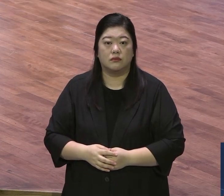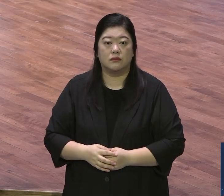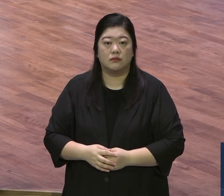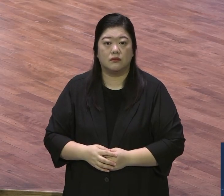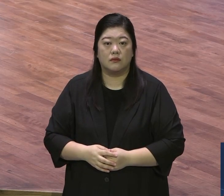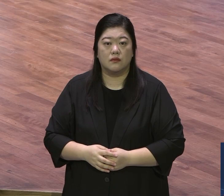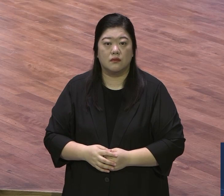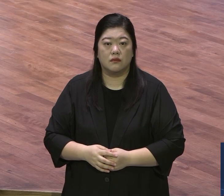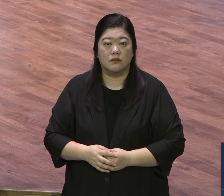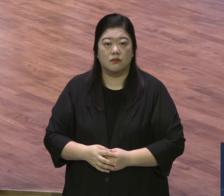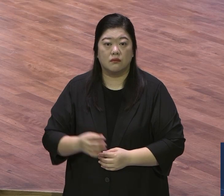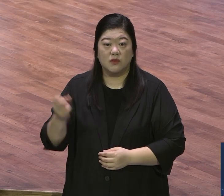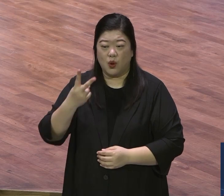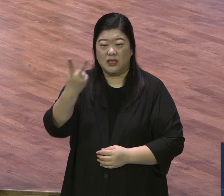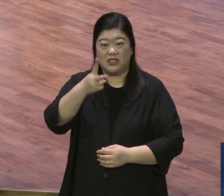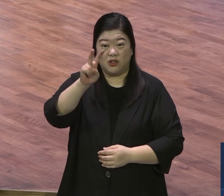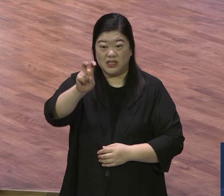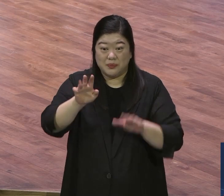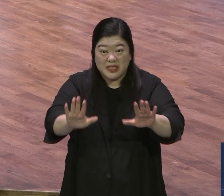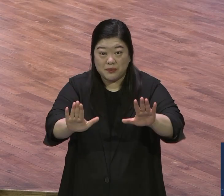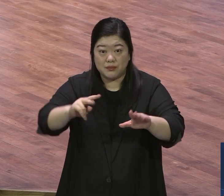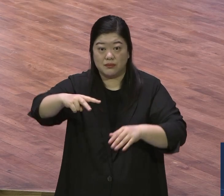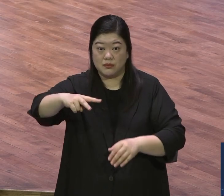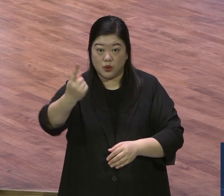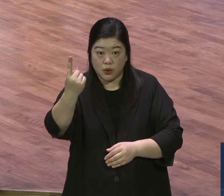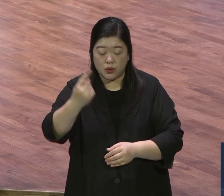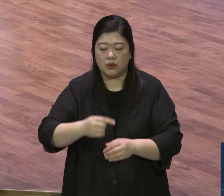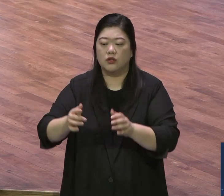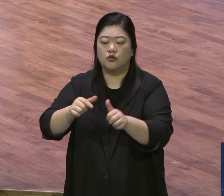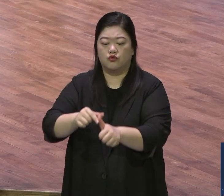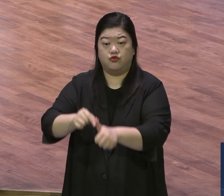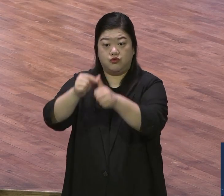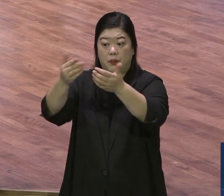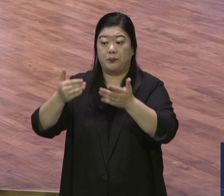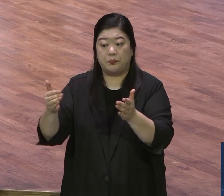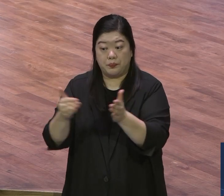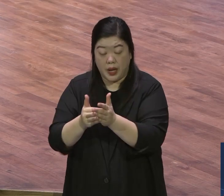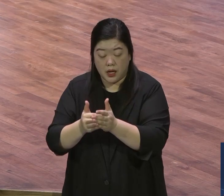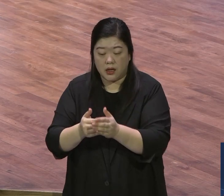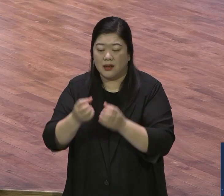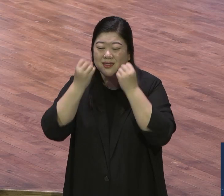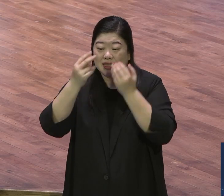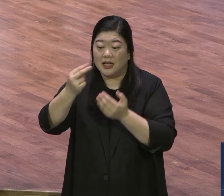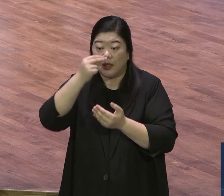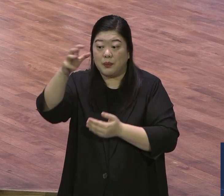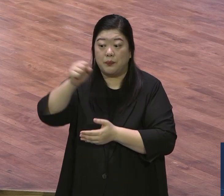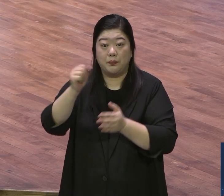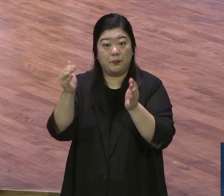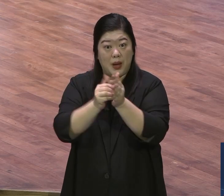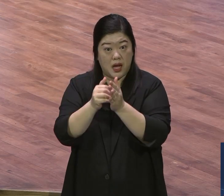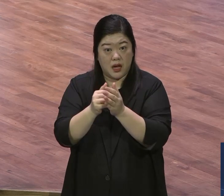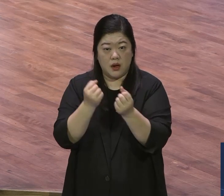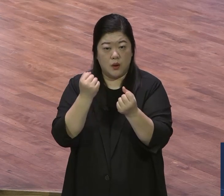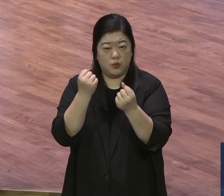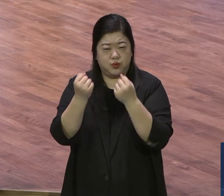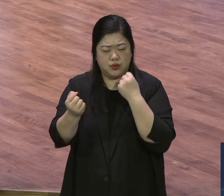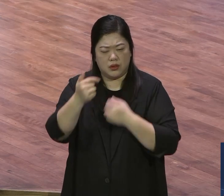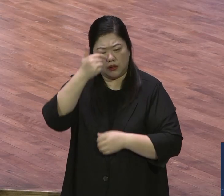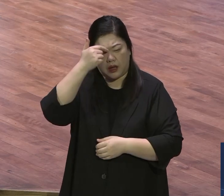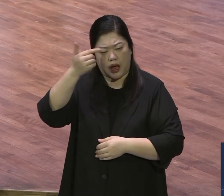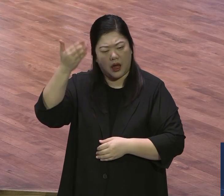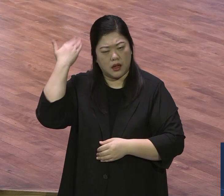기독교인들을 구원 받아놓고 하나님의 자녀에 대해서 새 생명을 얻었음에도 불구하고 옛 털에